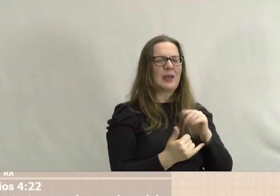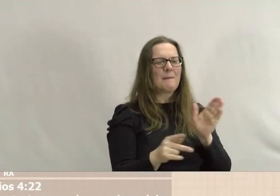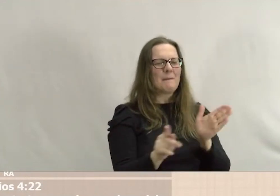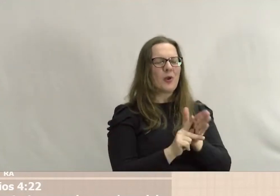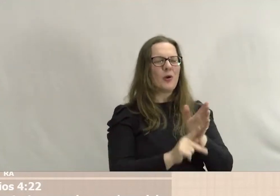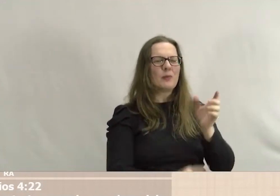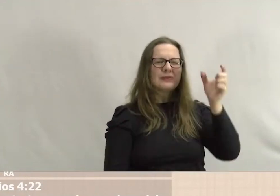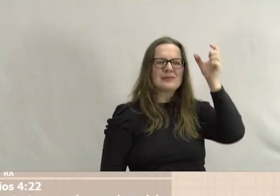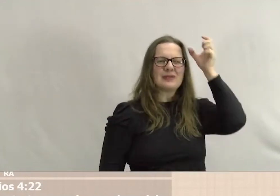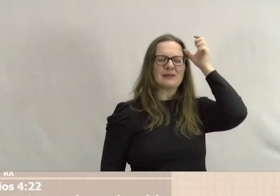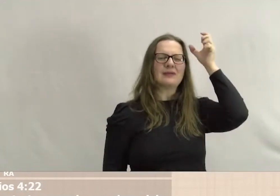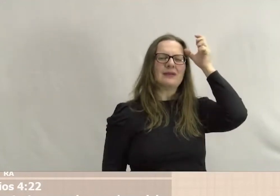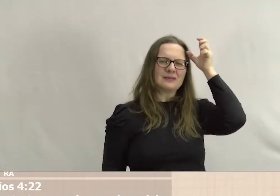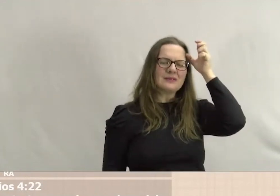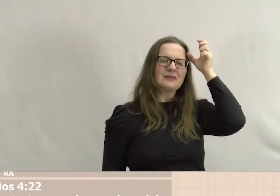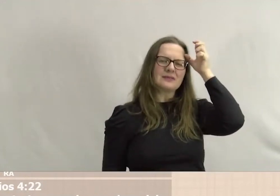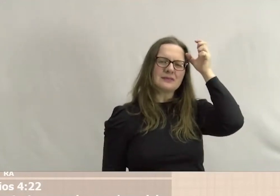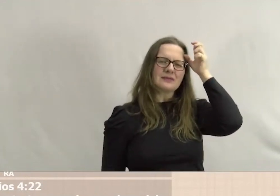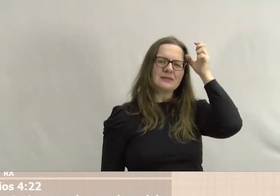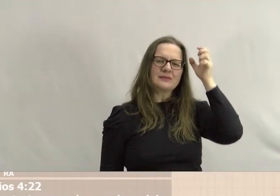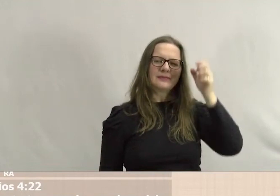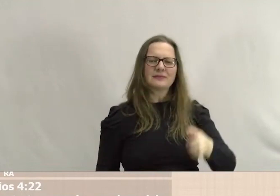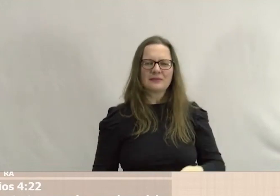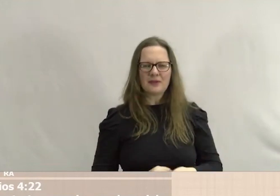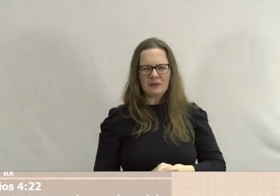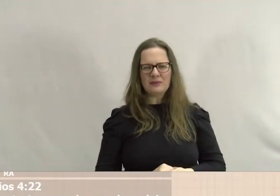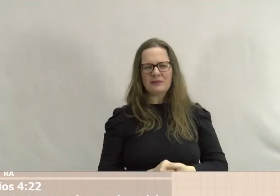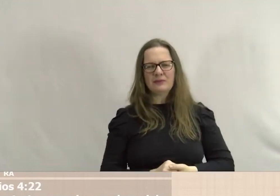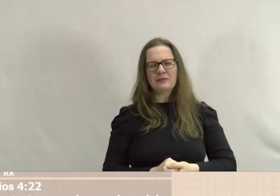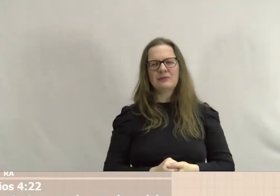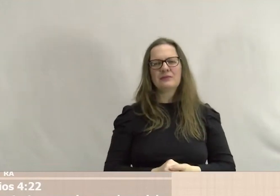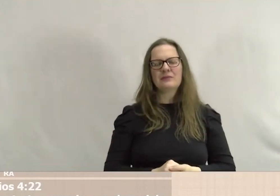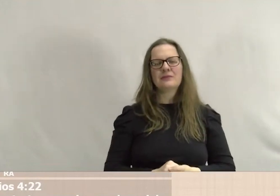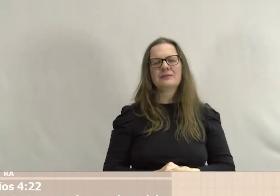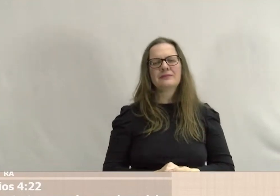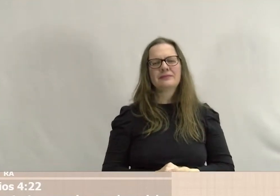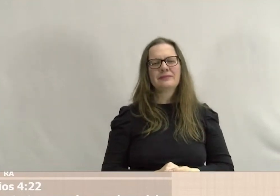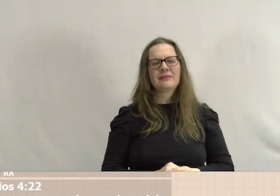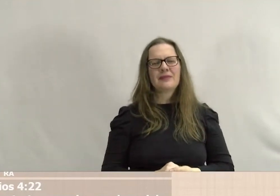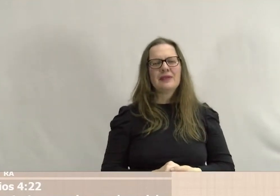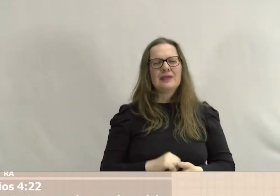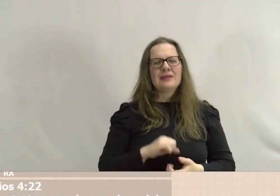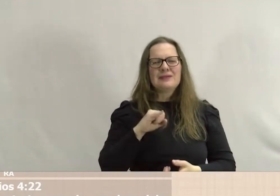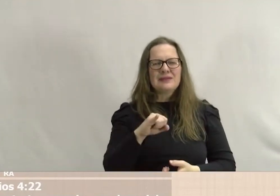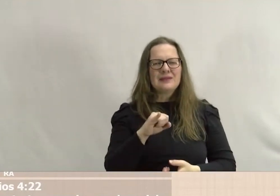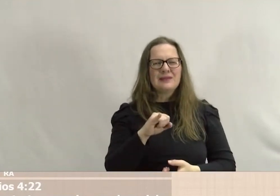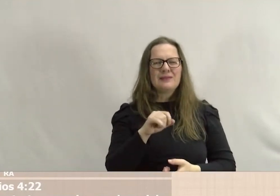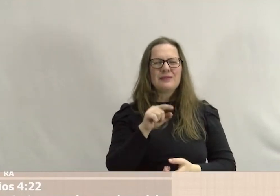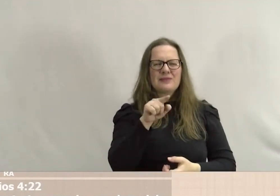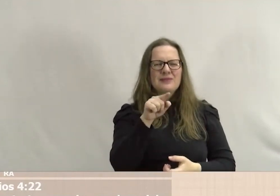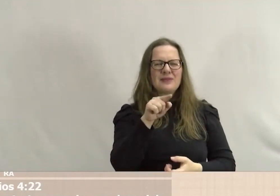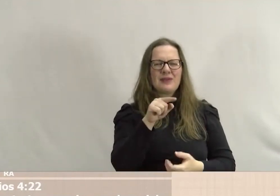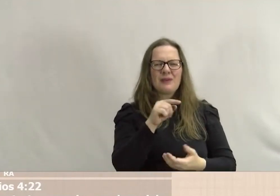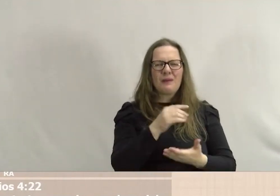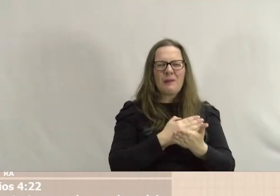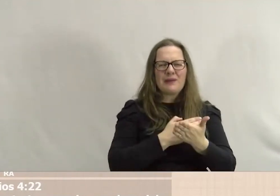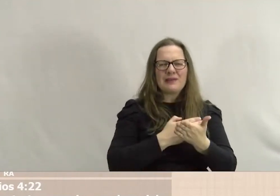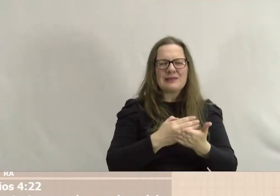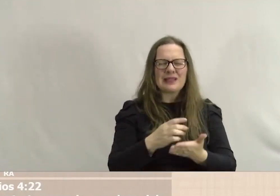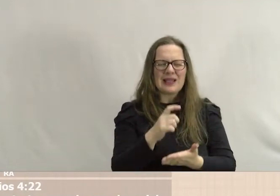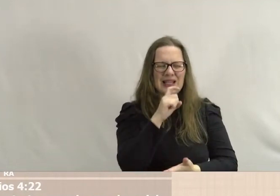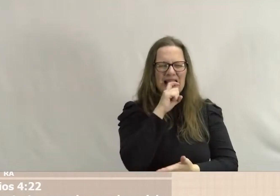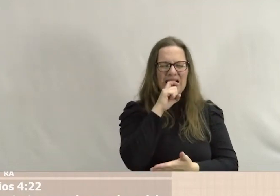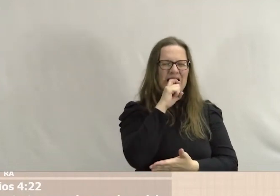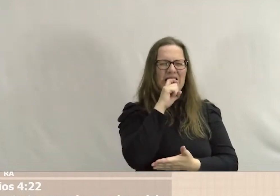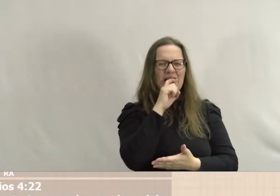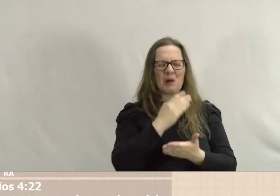vai provocando no seu coração, e você passa a ter inveja do seu irmão, passa a ter